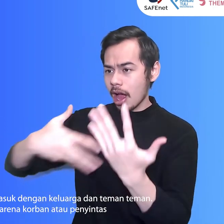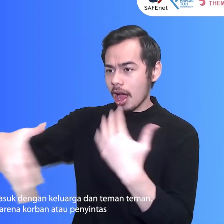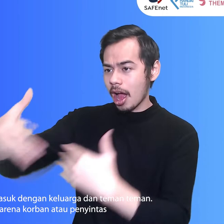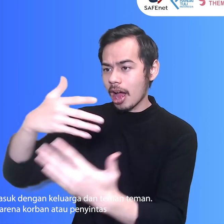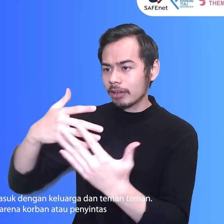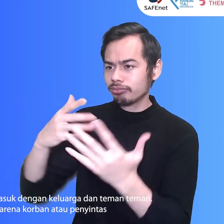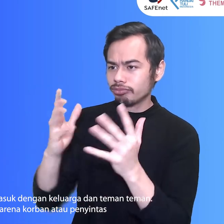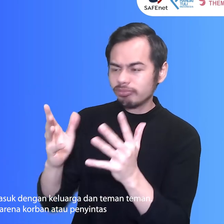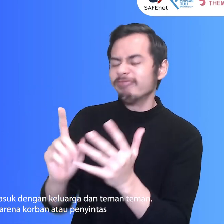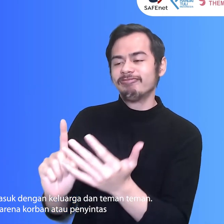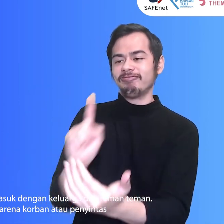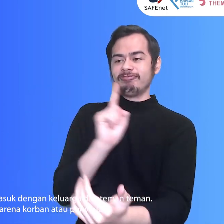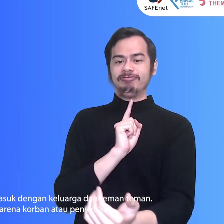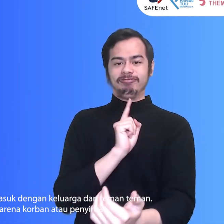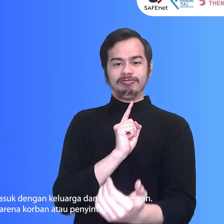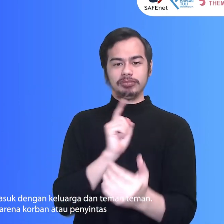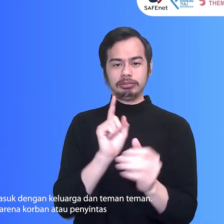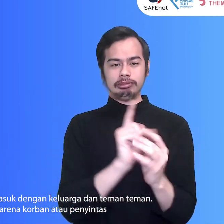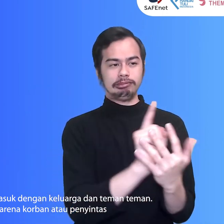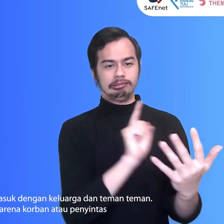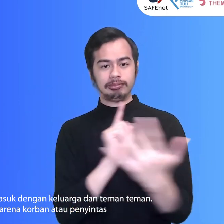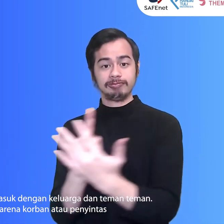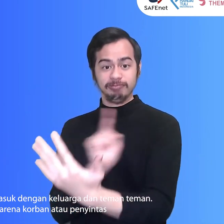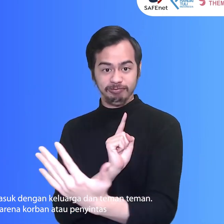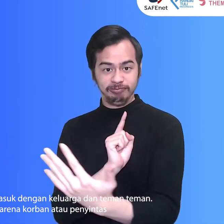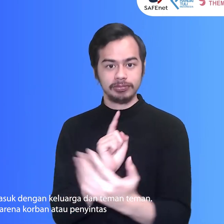termasuk dengan keluarga dan teman-teman